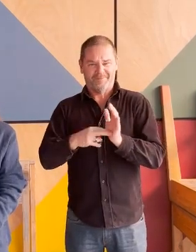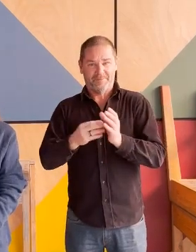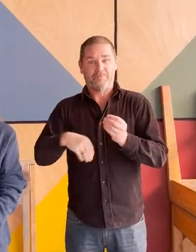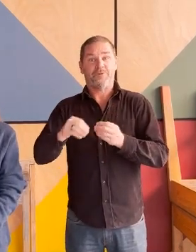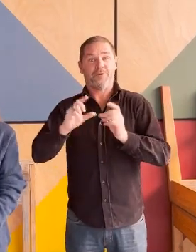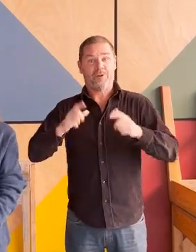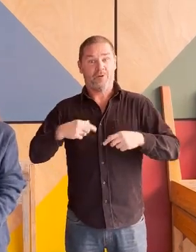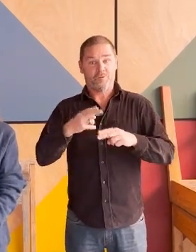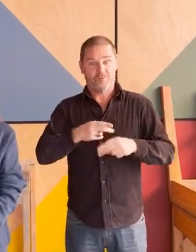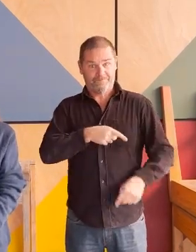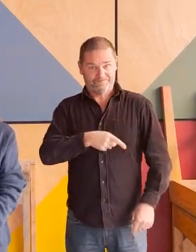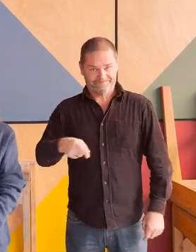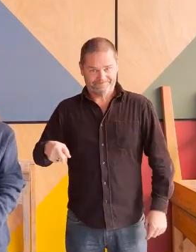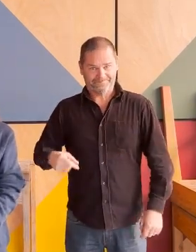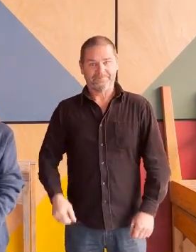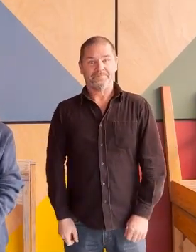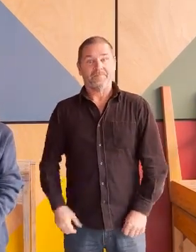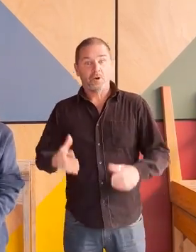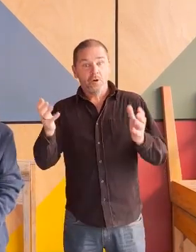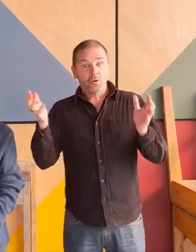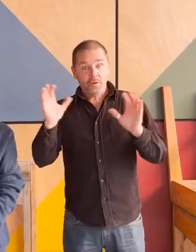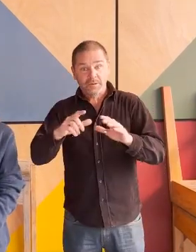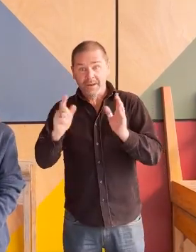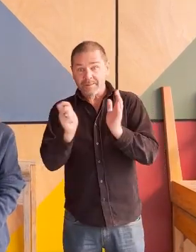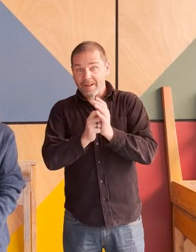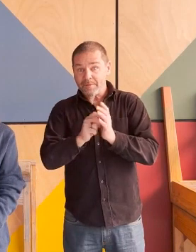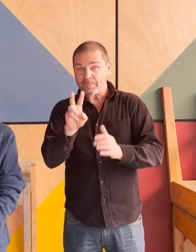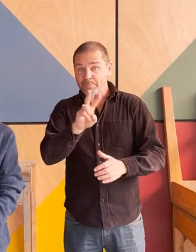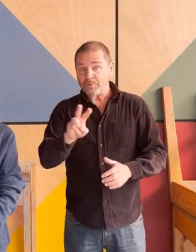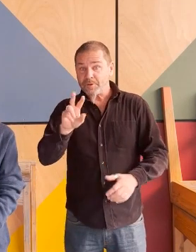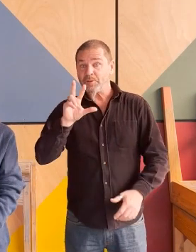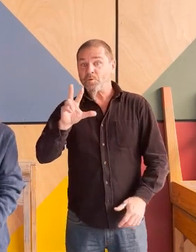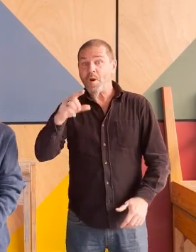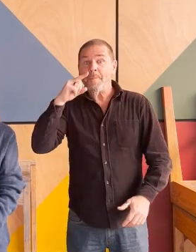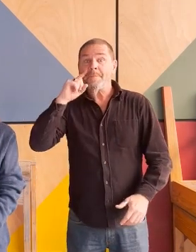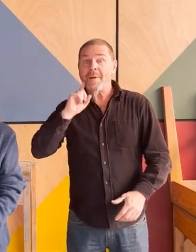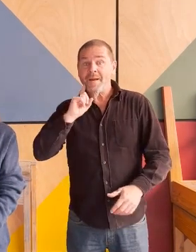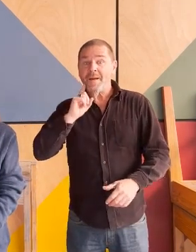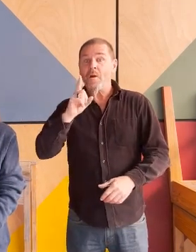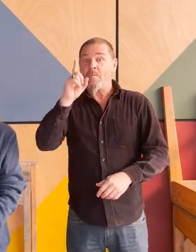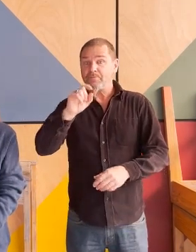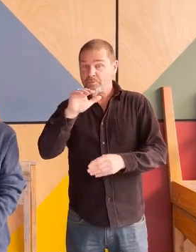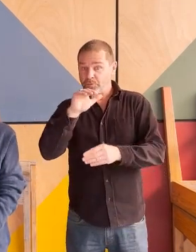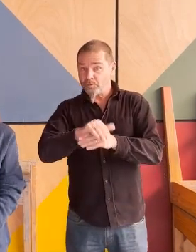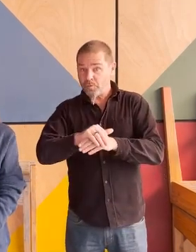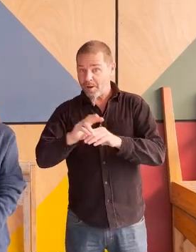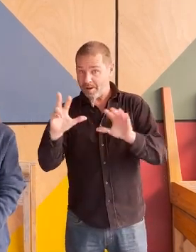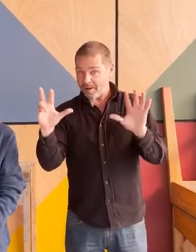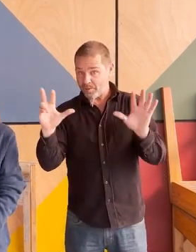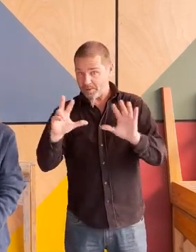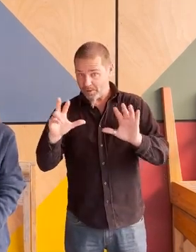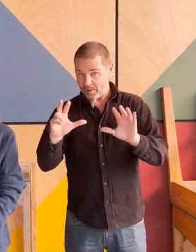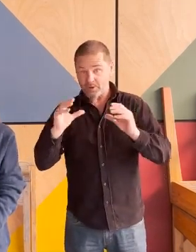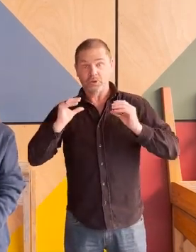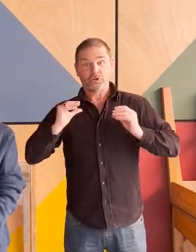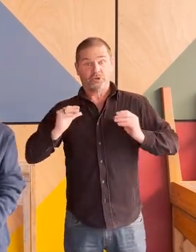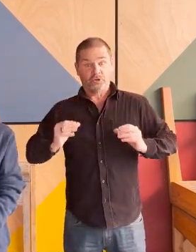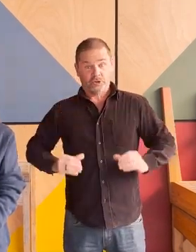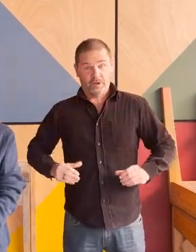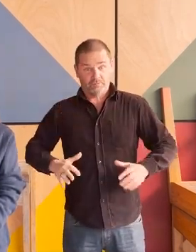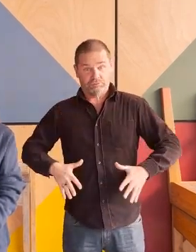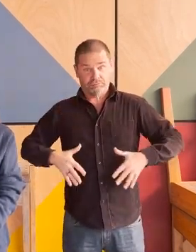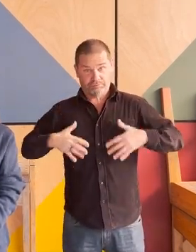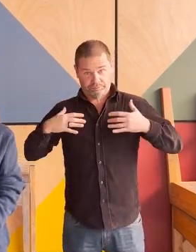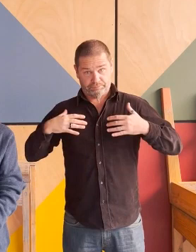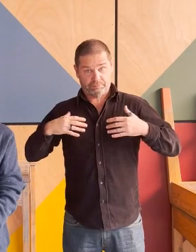Montpezat. Ce concert aura lieu le vendredi 3 mai à partir de 20h. Les gilets vibrants seront